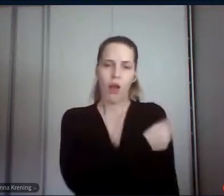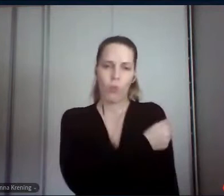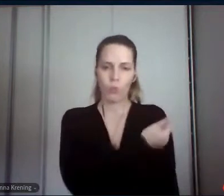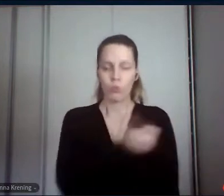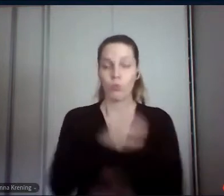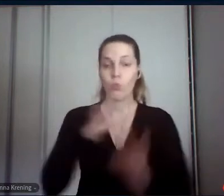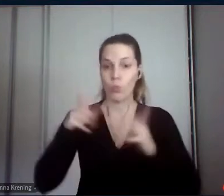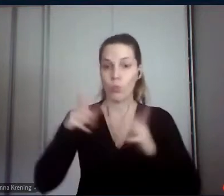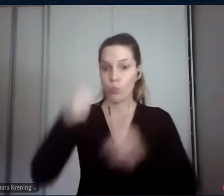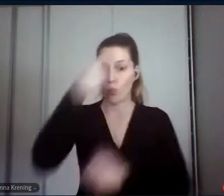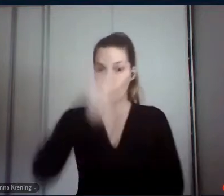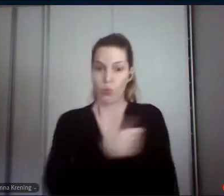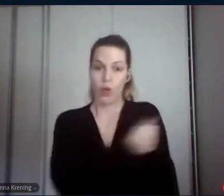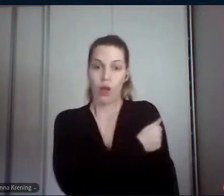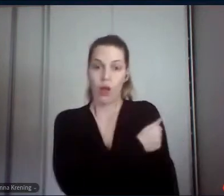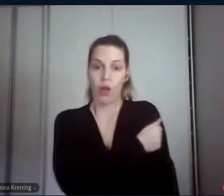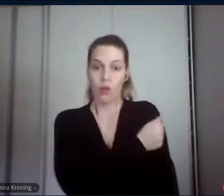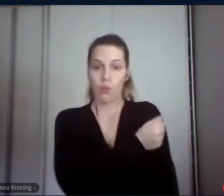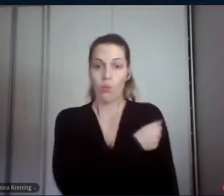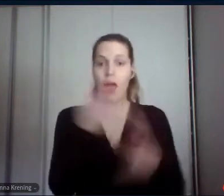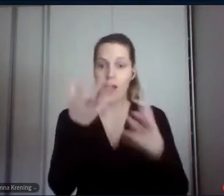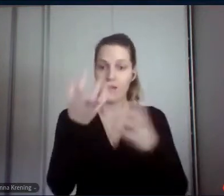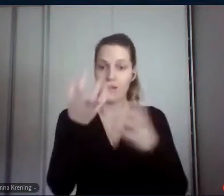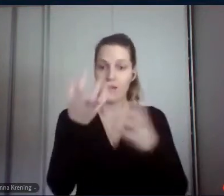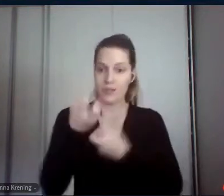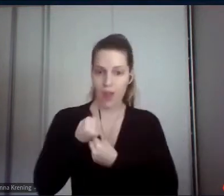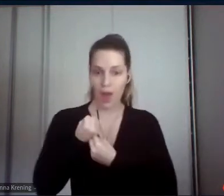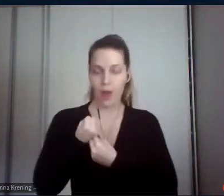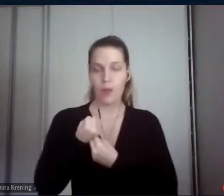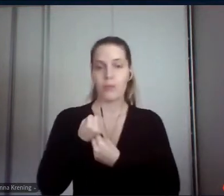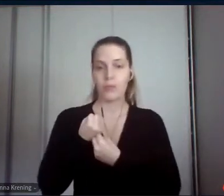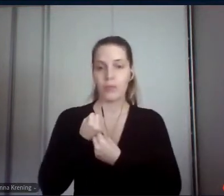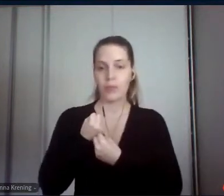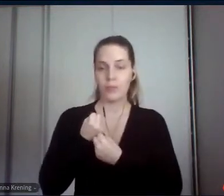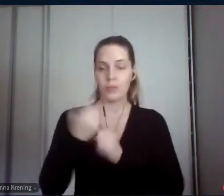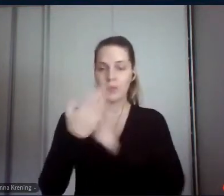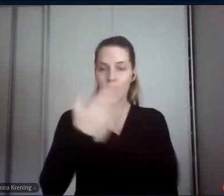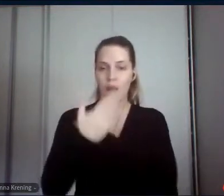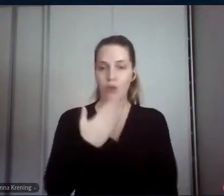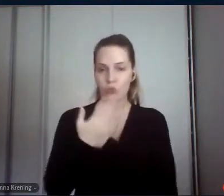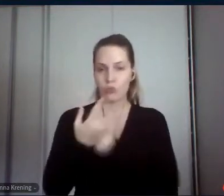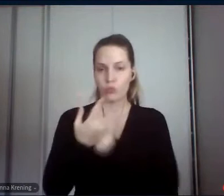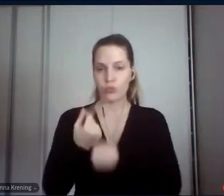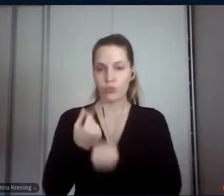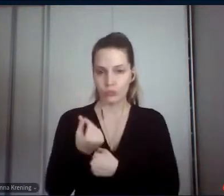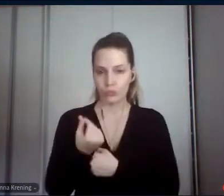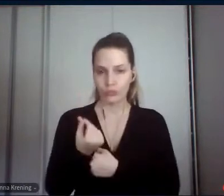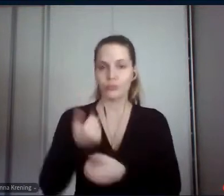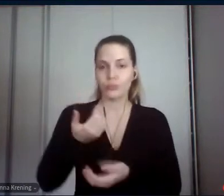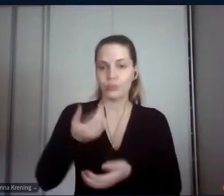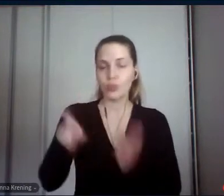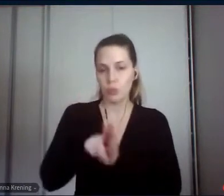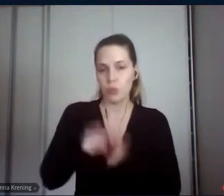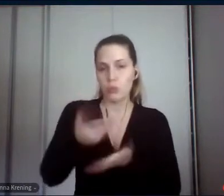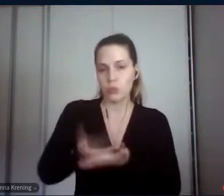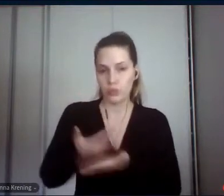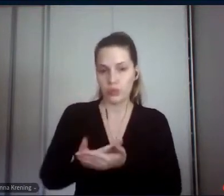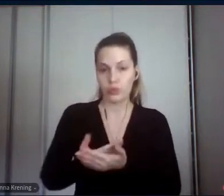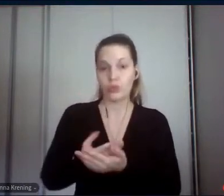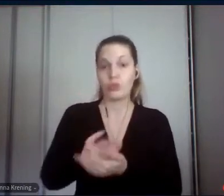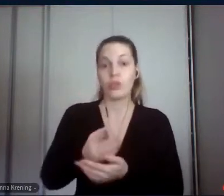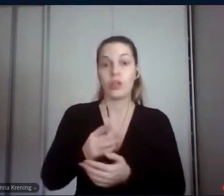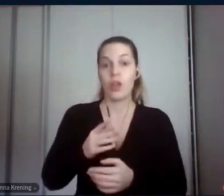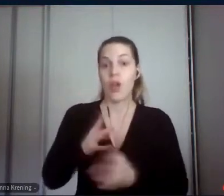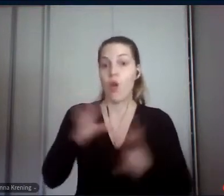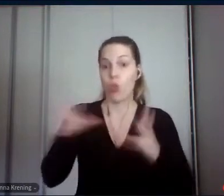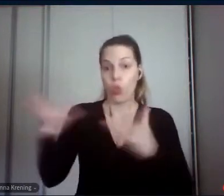auxílios estudantis, nós temos acesso ao contato e estamos fazendo contato. E nós estamos tendo